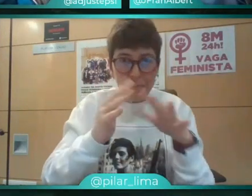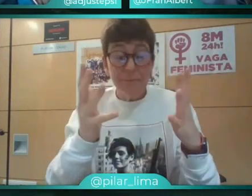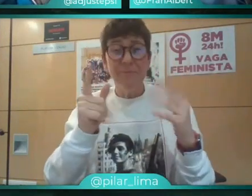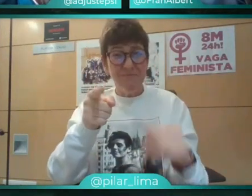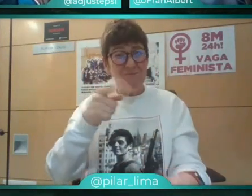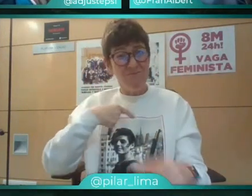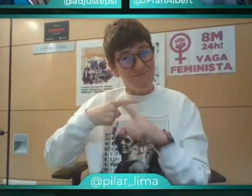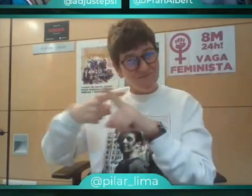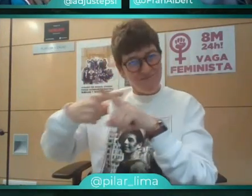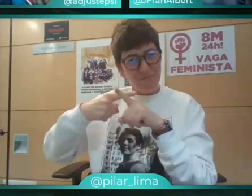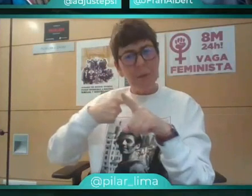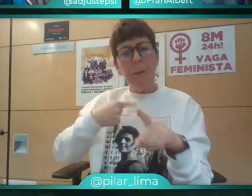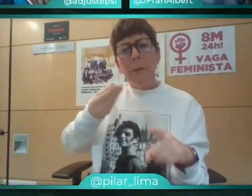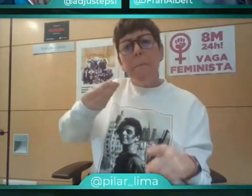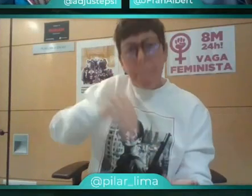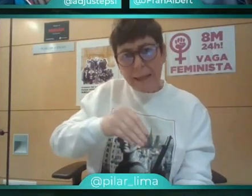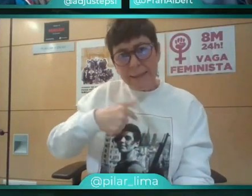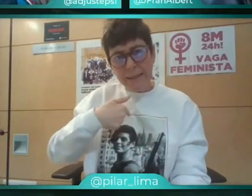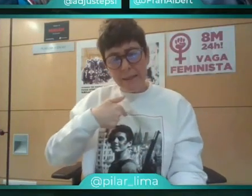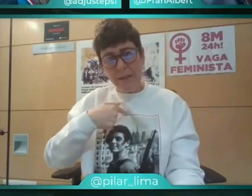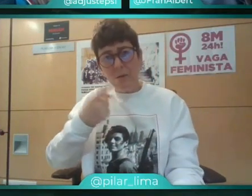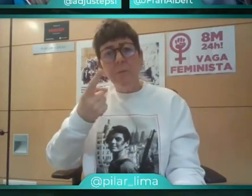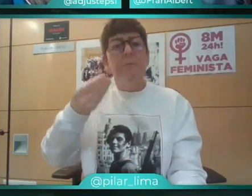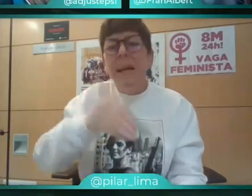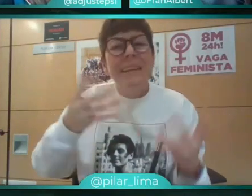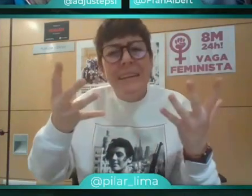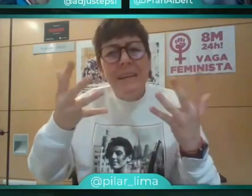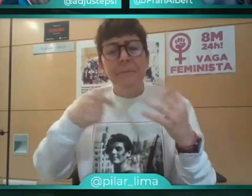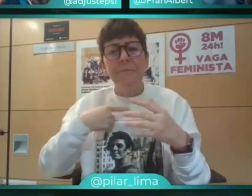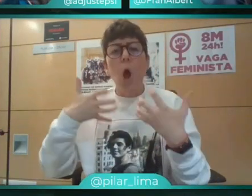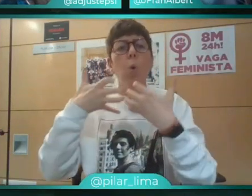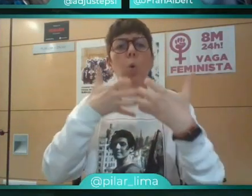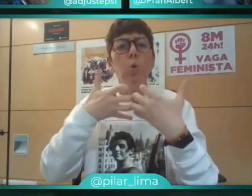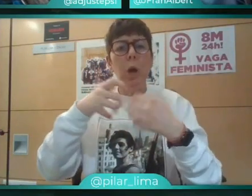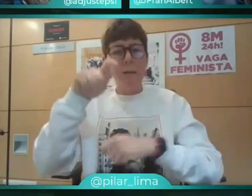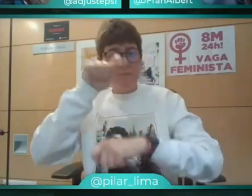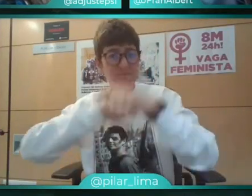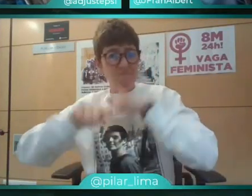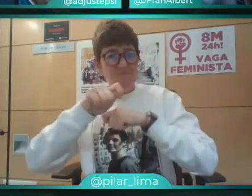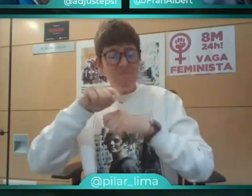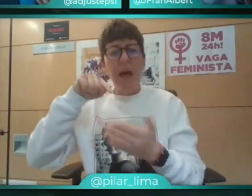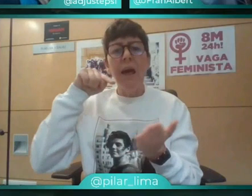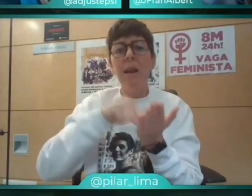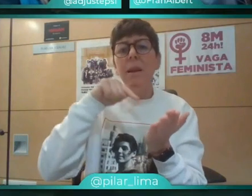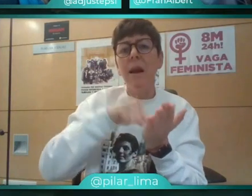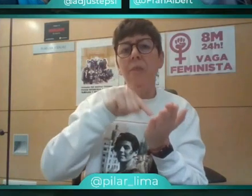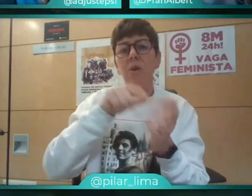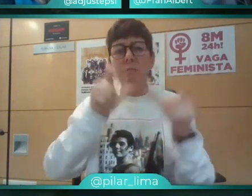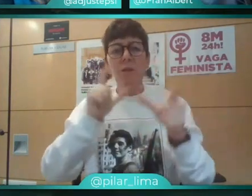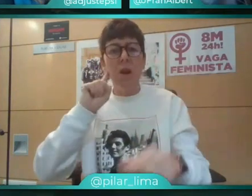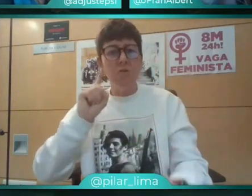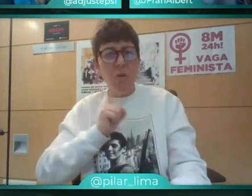PPS decía la misma es disculparme por la expresión compartía esa indignación y otra ya una indignación añadida